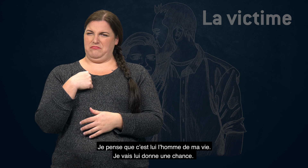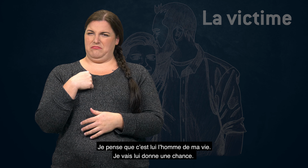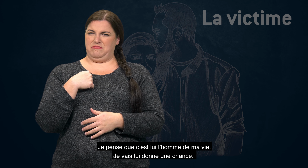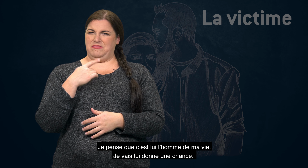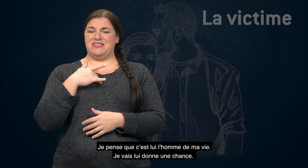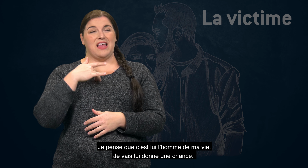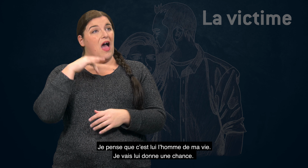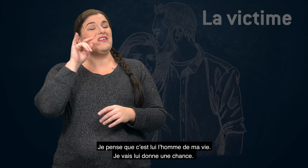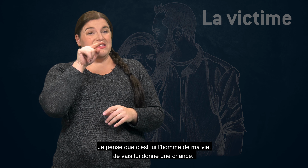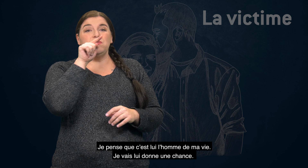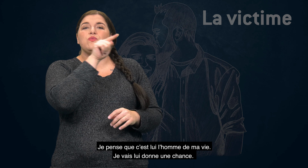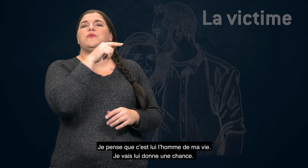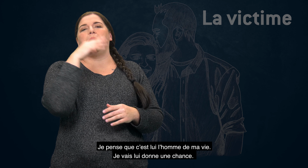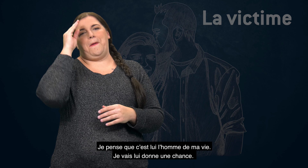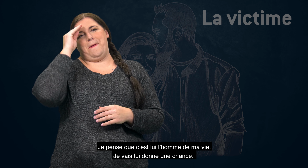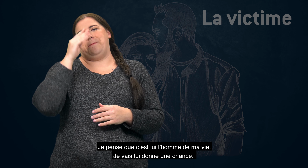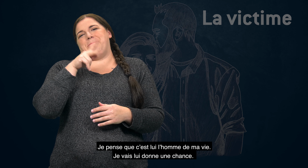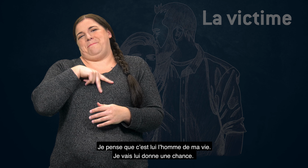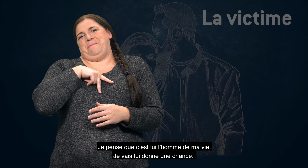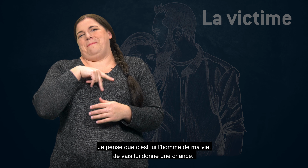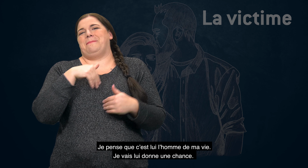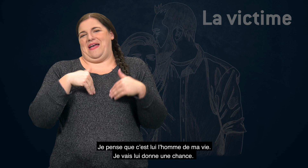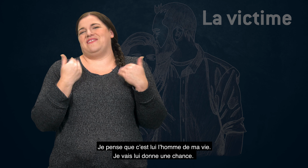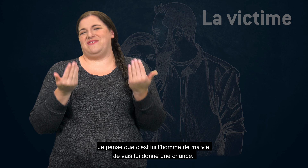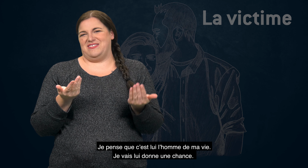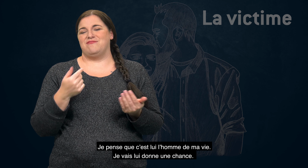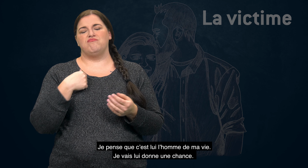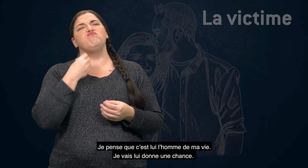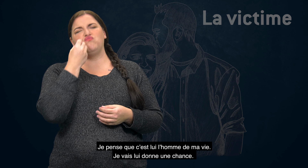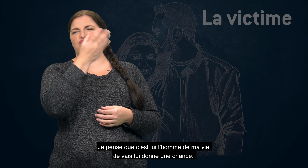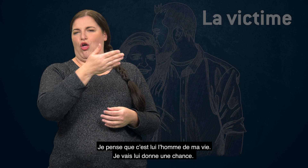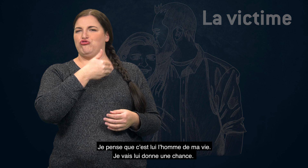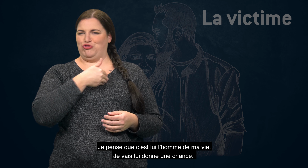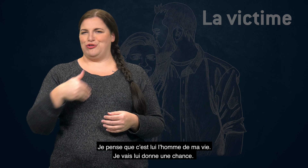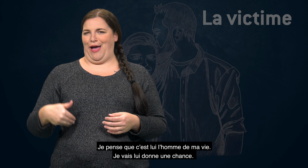Je pense que c'est lui l'homme de ma vie. Je vais lui donner une chance.